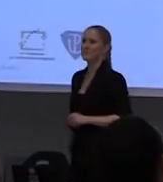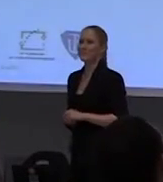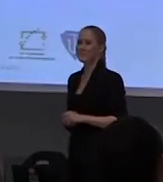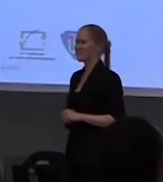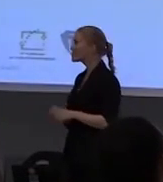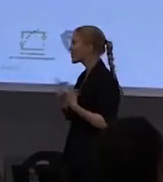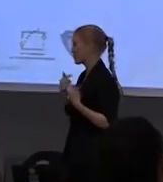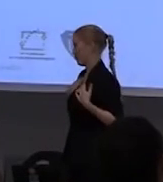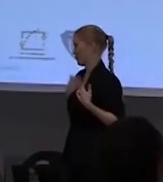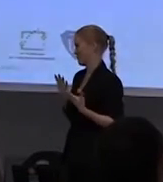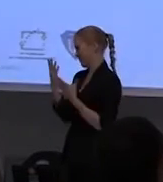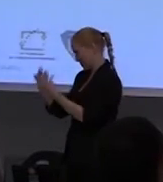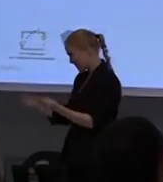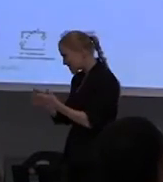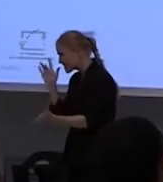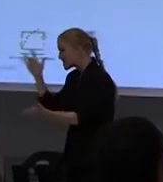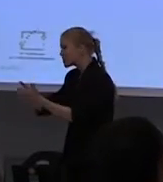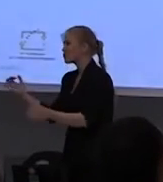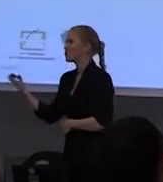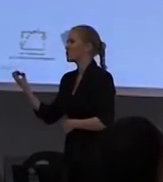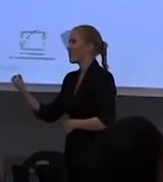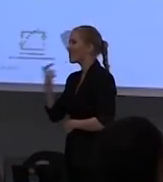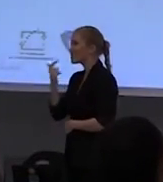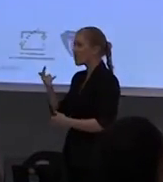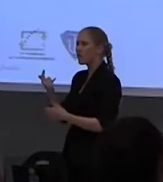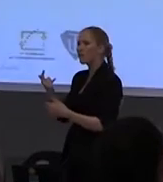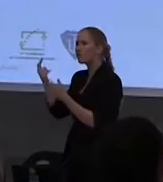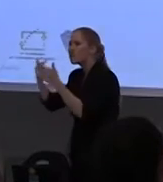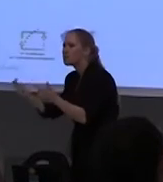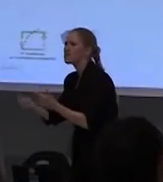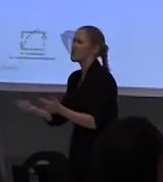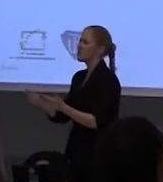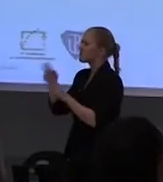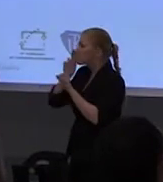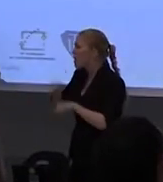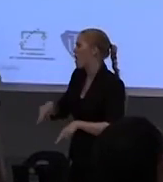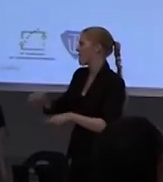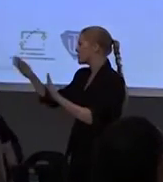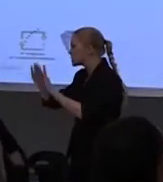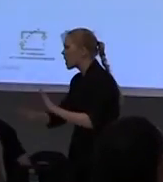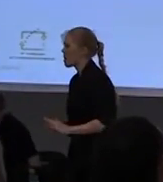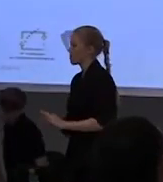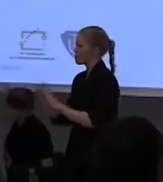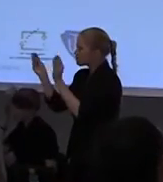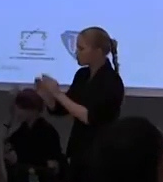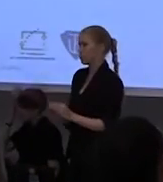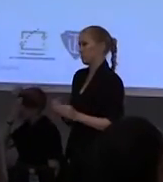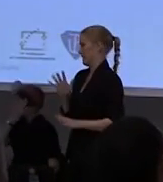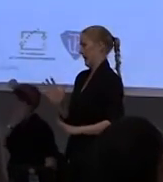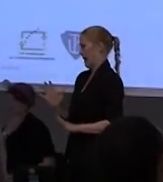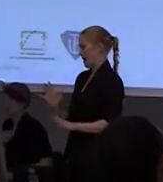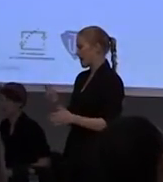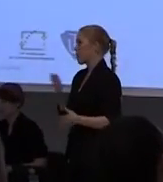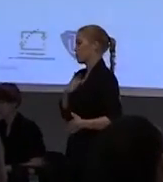Cílem mého vystoupení dneska není přiblížit nějakou složitou právní konstrukci a tak dále, a dokonce výstupem